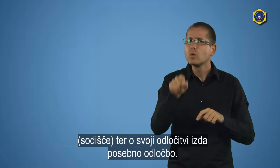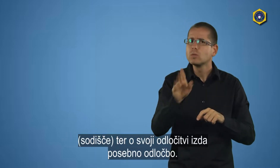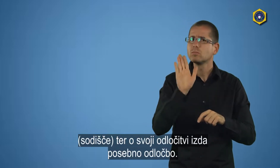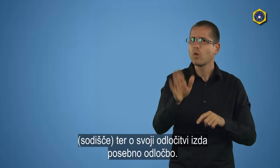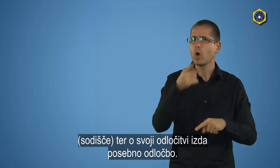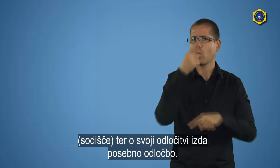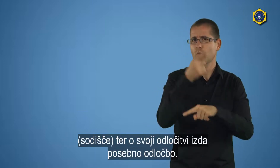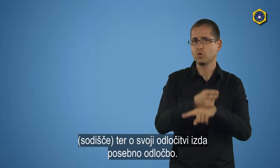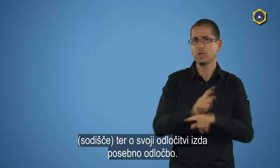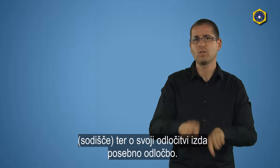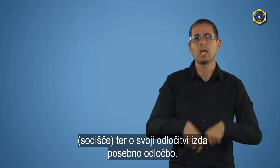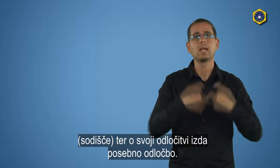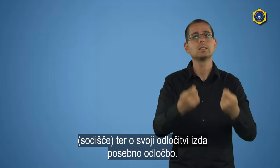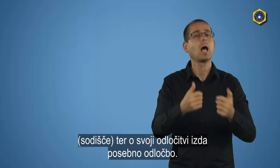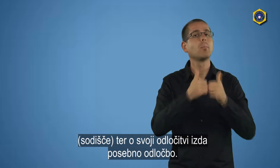odločitvi izda posebno odločbo.